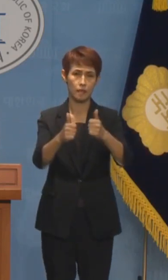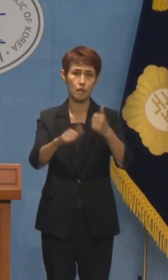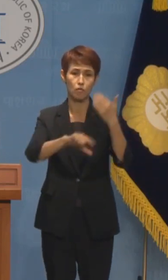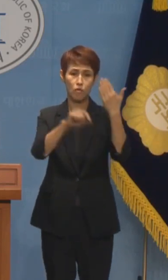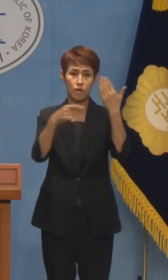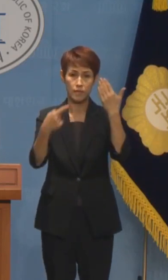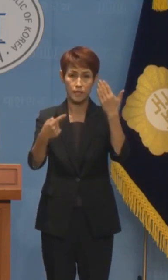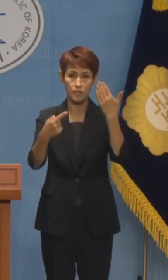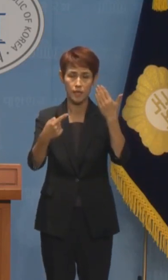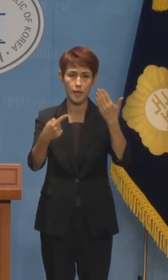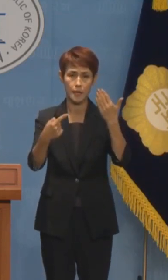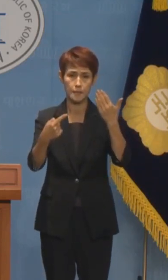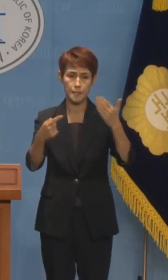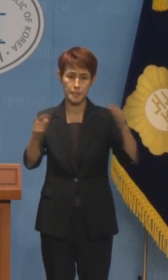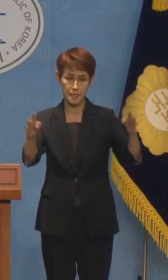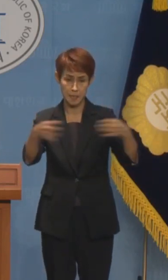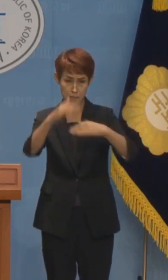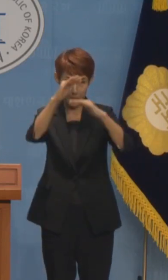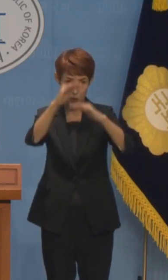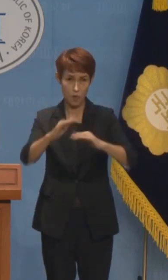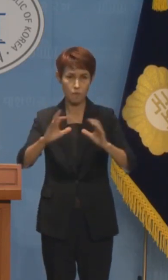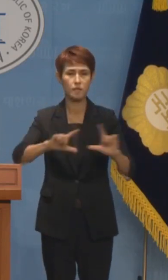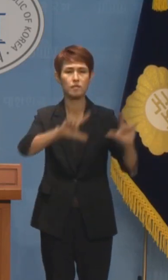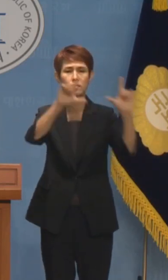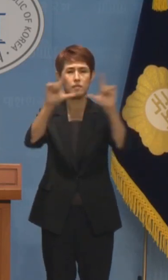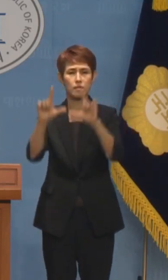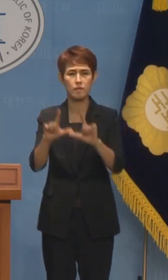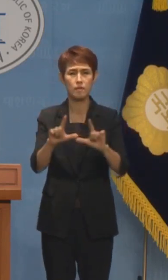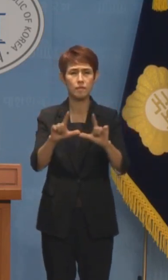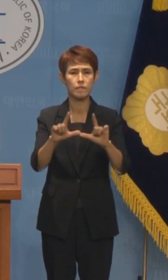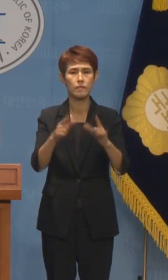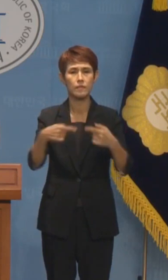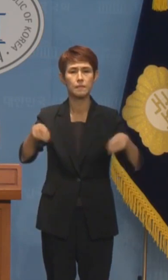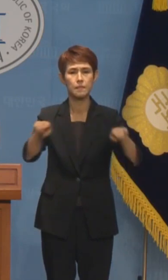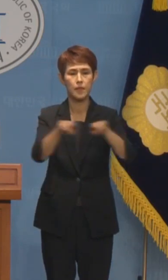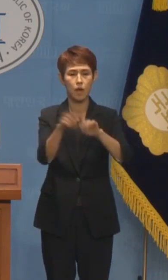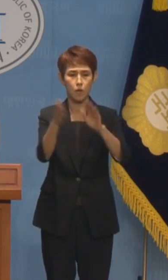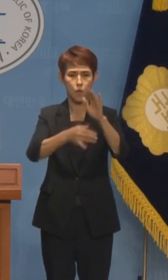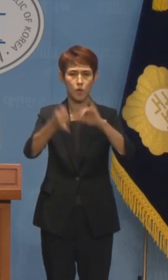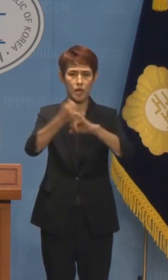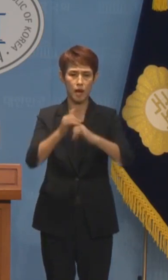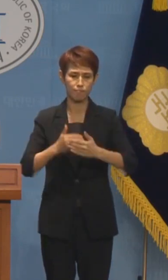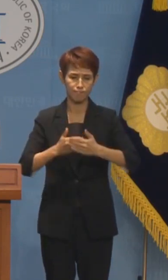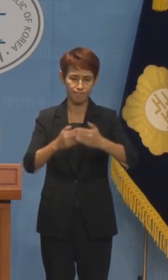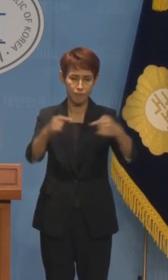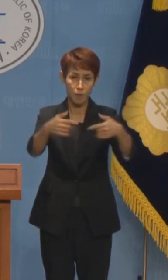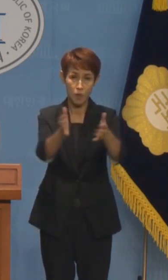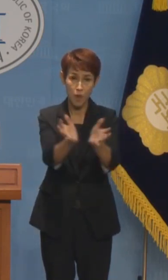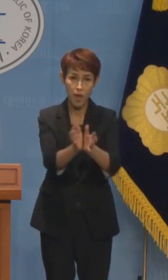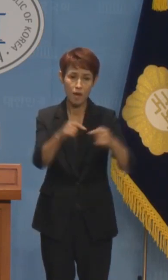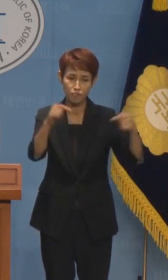회담에서 합의했던 민생 공통공약 추진 협의의 구성을 논의할 계획이었지만